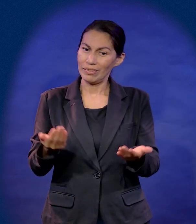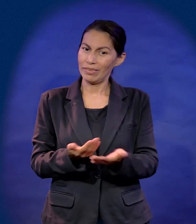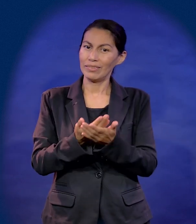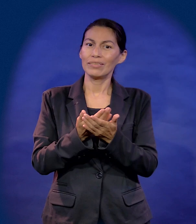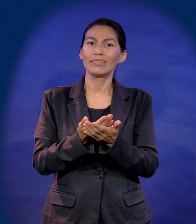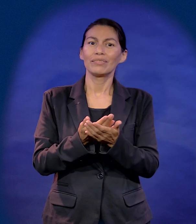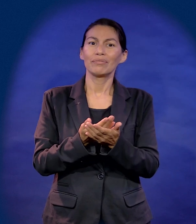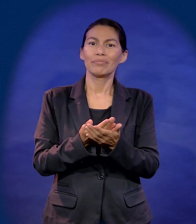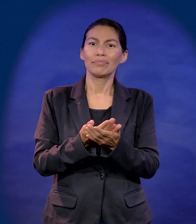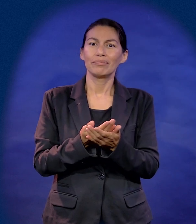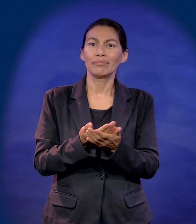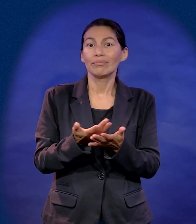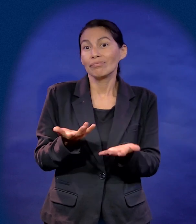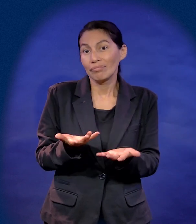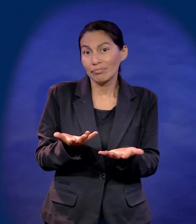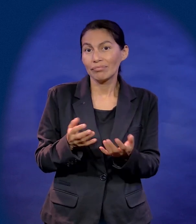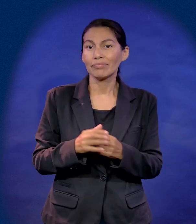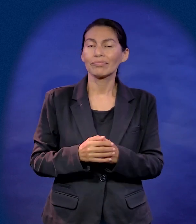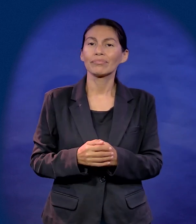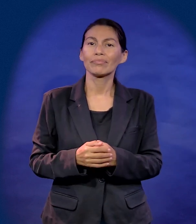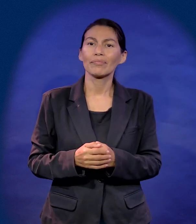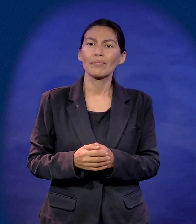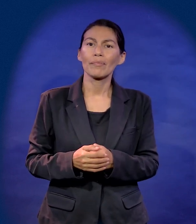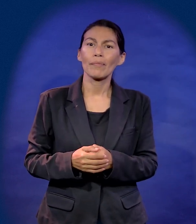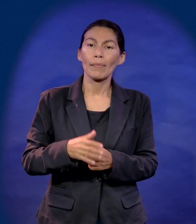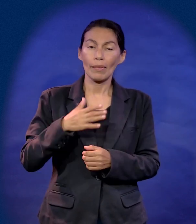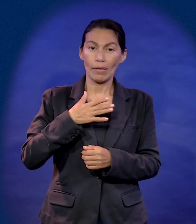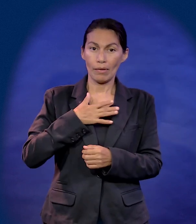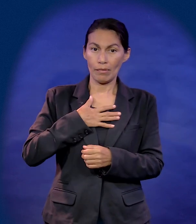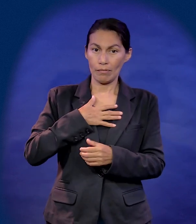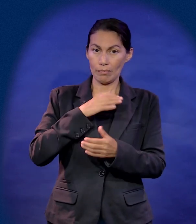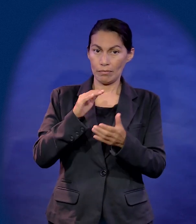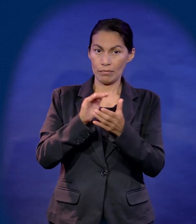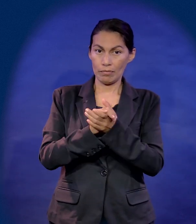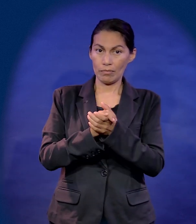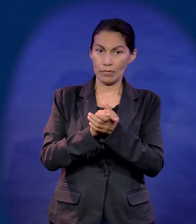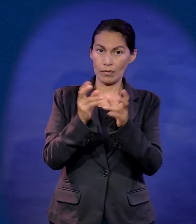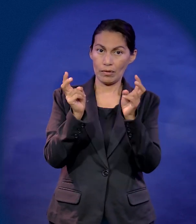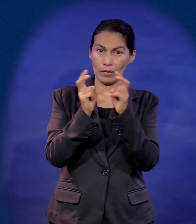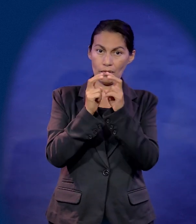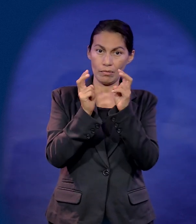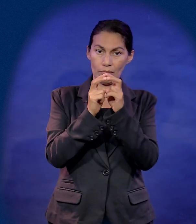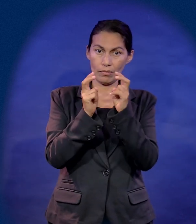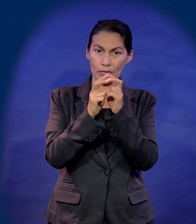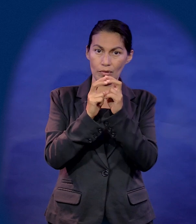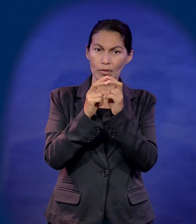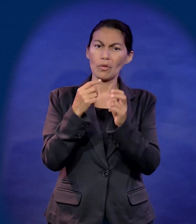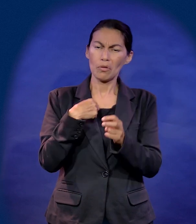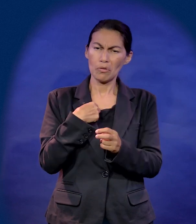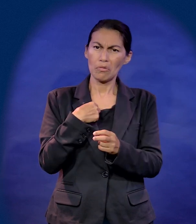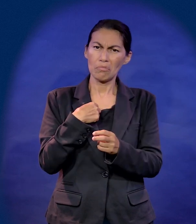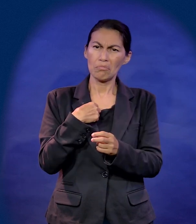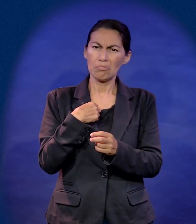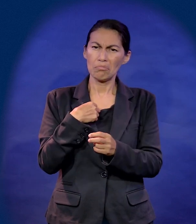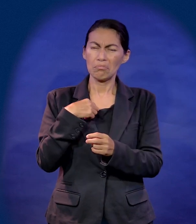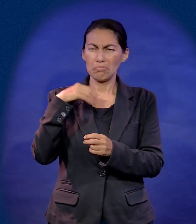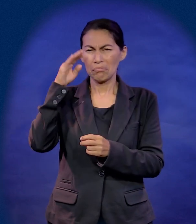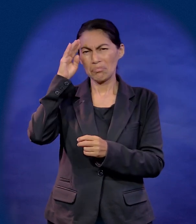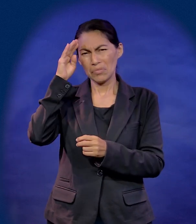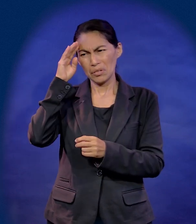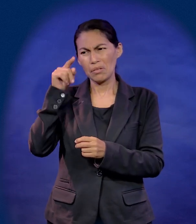donde la chica nació. Digo, eso es lo que más se usa en este país. Mi esposa es de